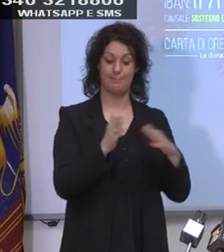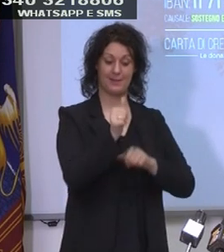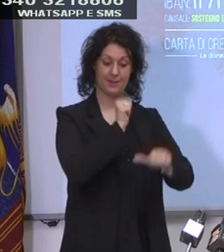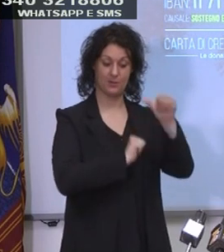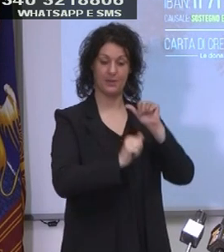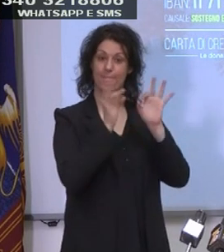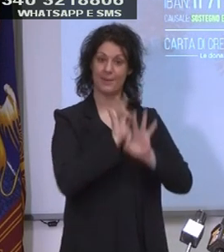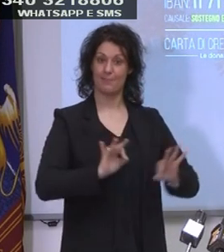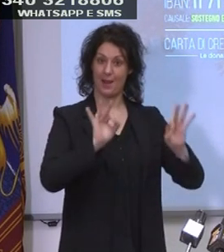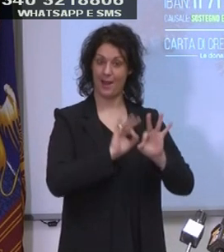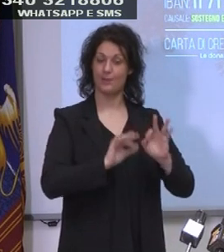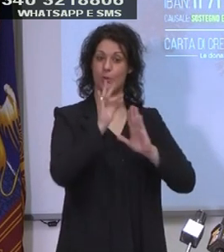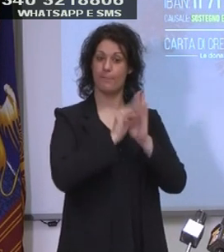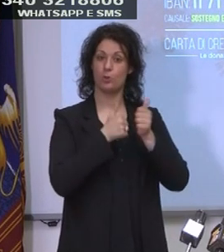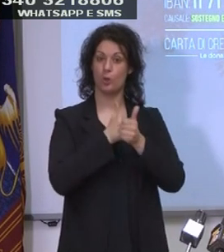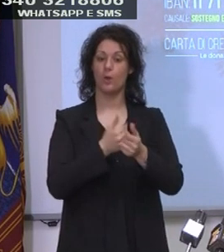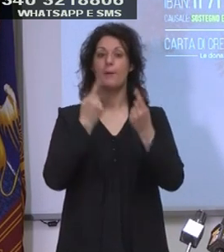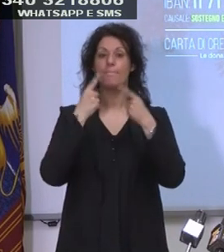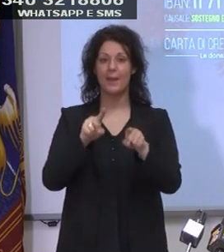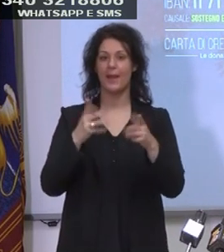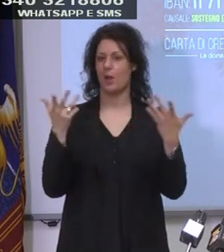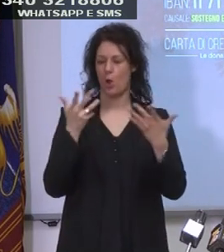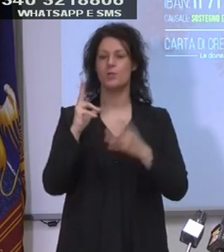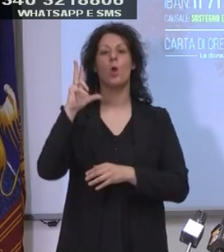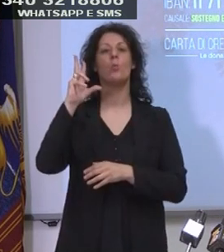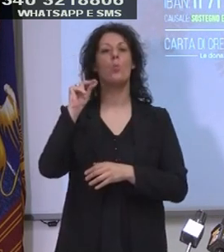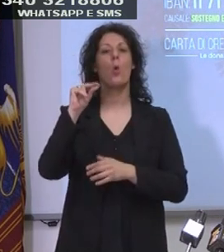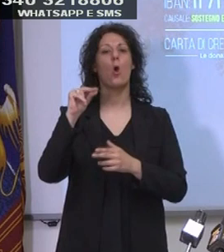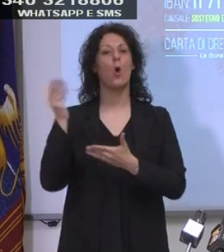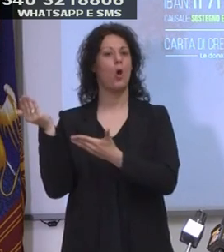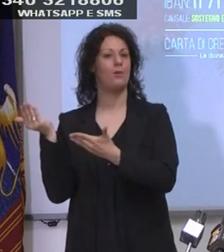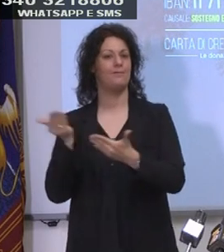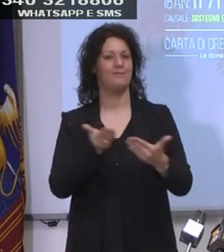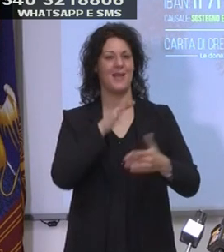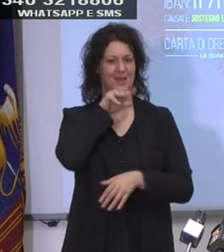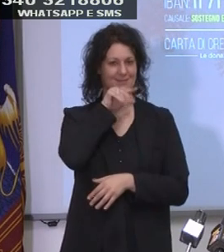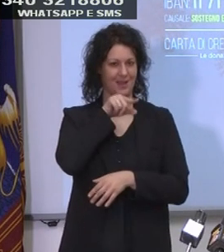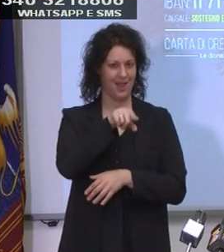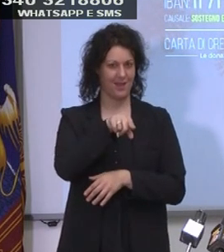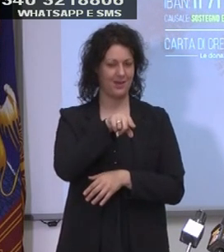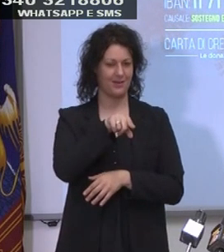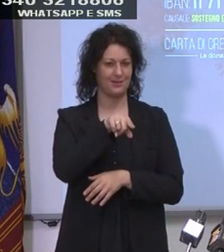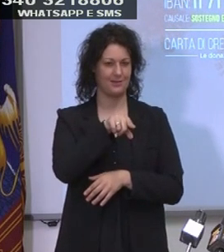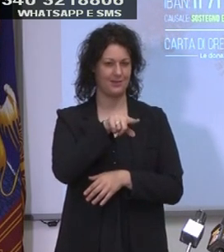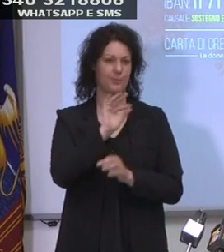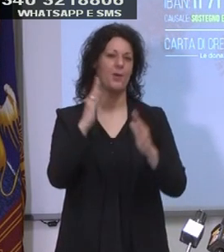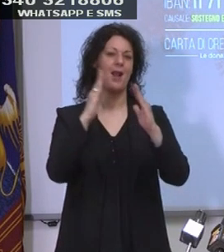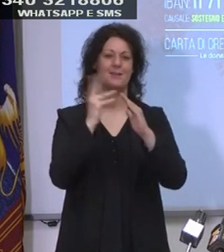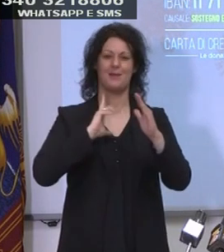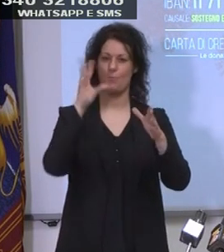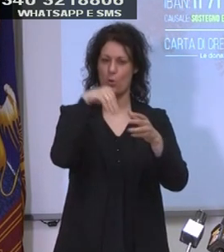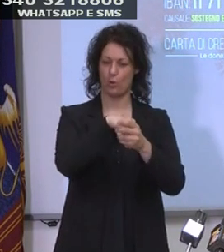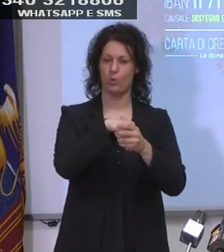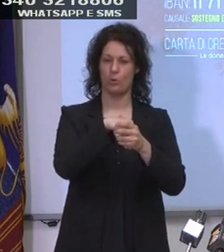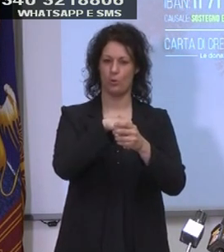prevenzione ha stilato per quanto riguarda i nuovi accessi, quindi nuovi ingressi di anziani all'interno di queste